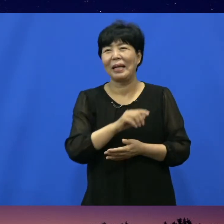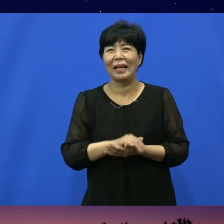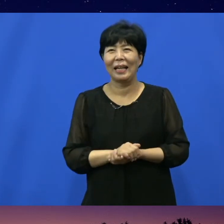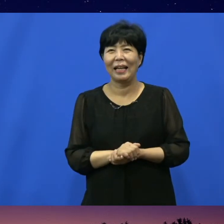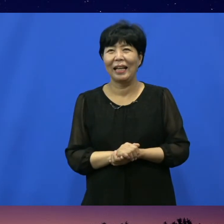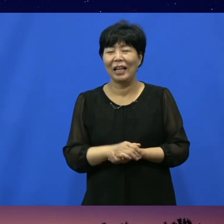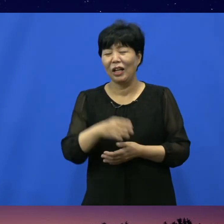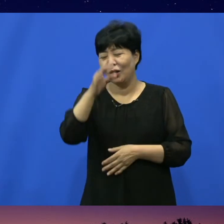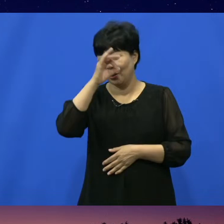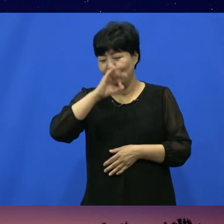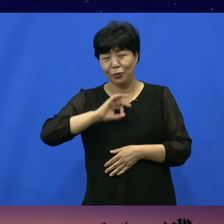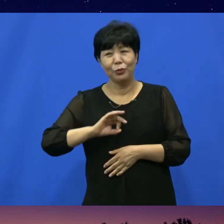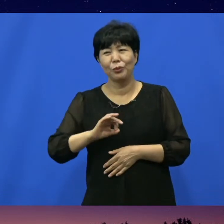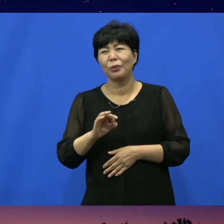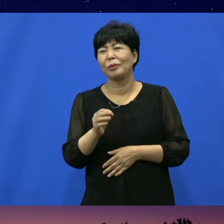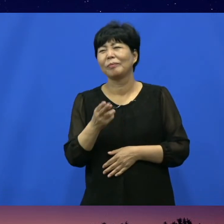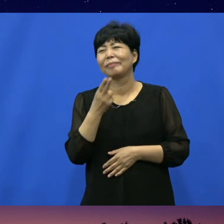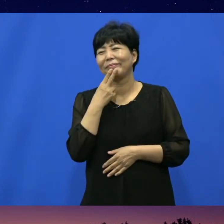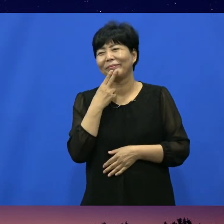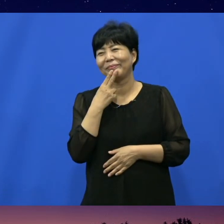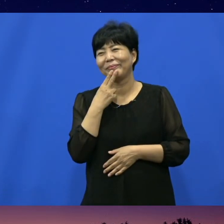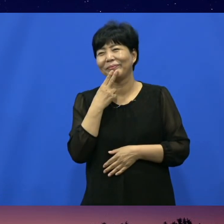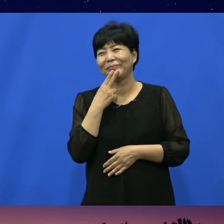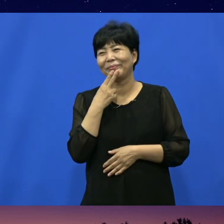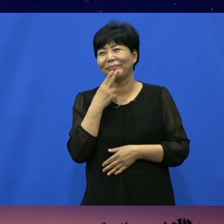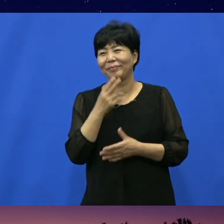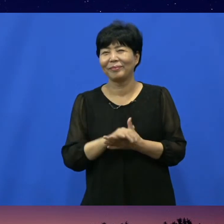몸에 이익이 안 되는,